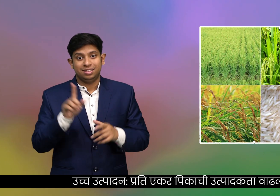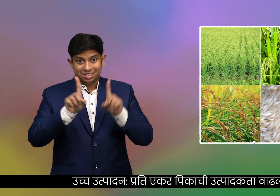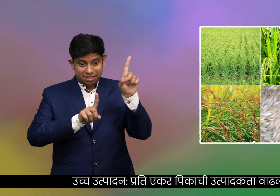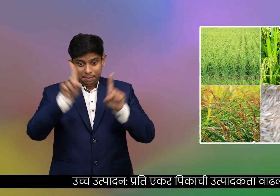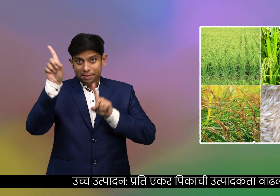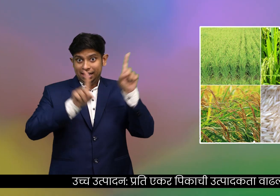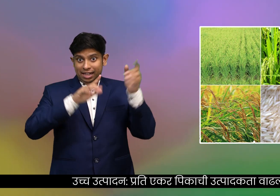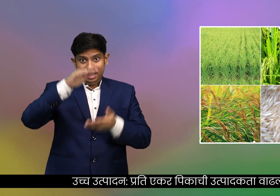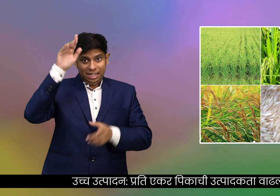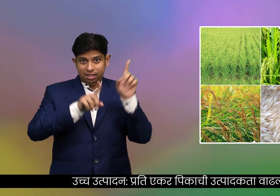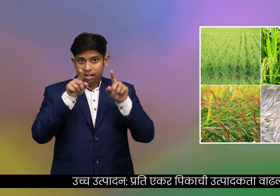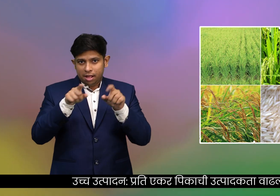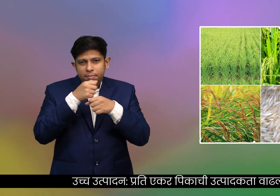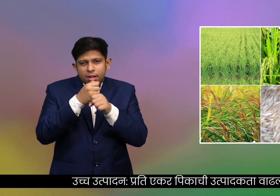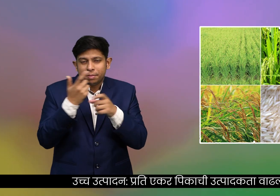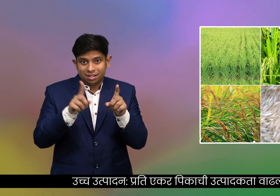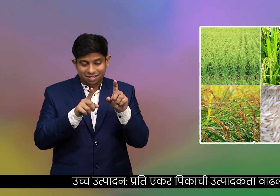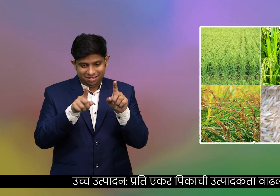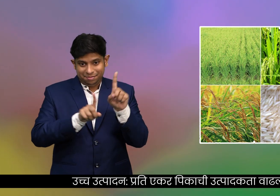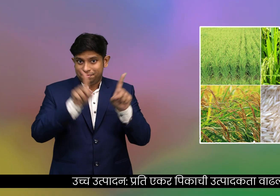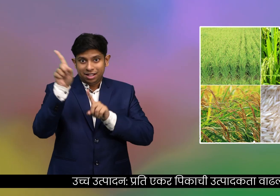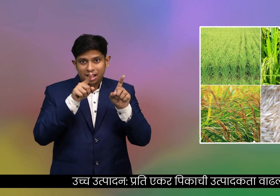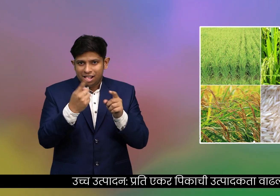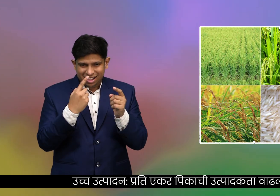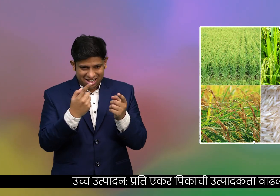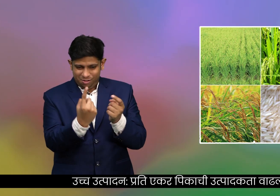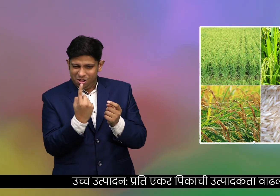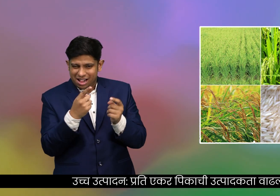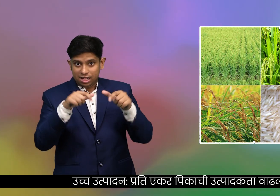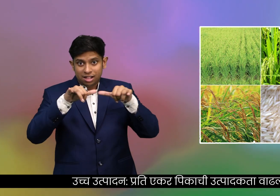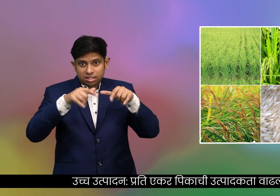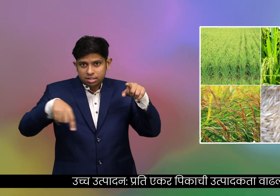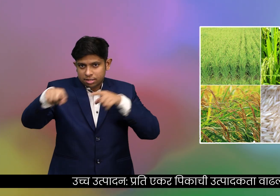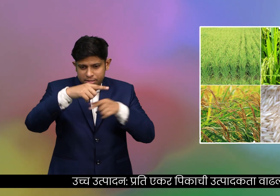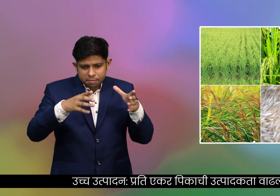पहिले, उच्च उत्पादन. प्रति एकर पिकाची उत्पादकता वाढली होती.